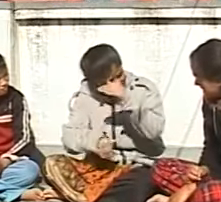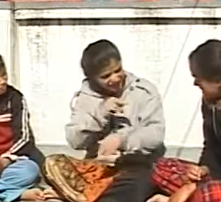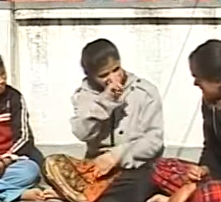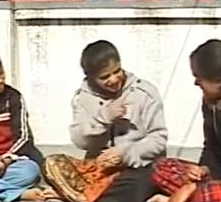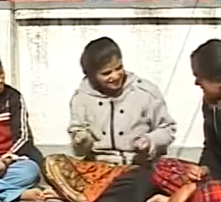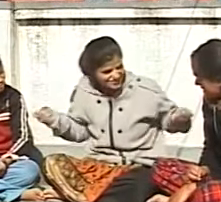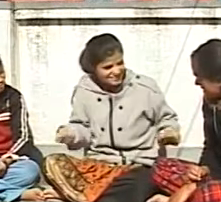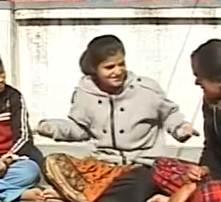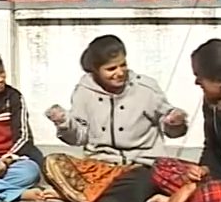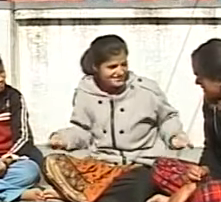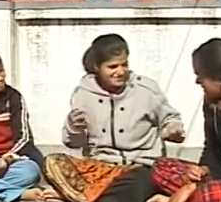नेपालमा साङ्केतिक भाषाको